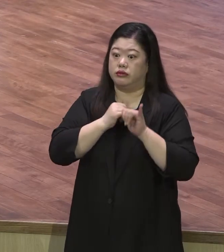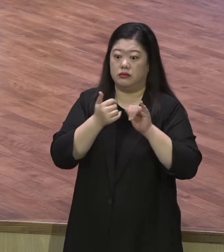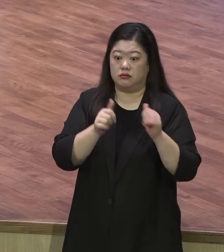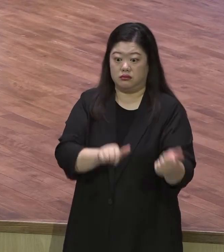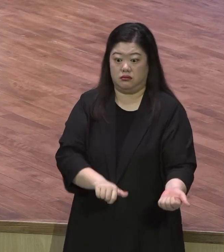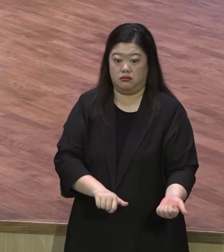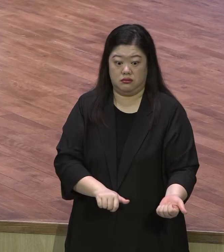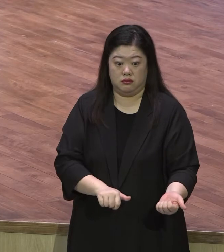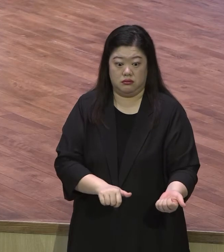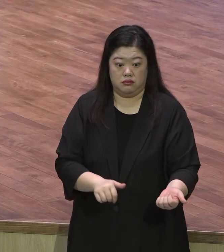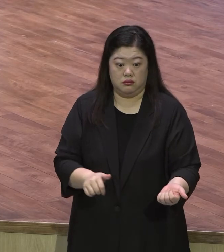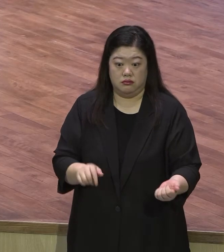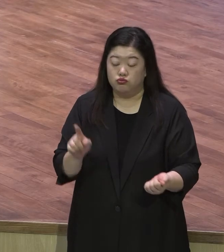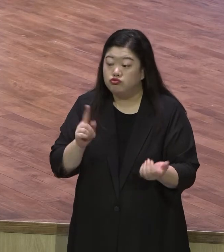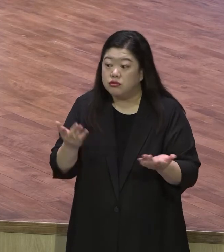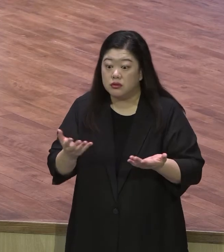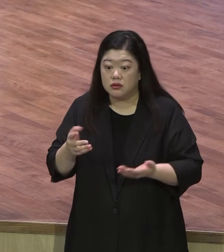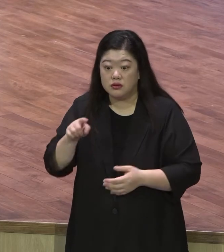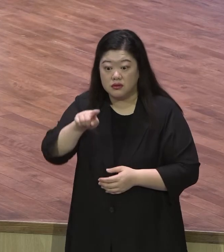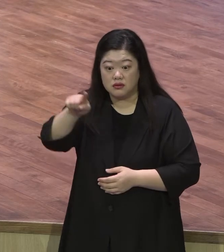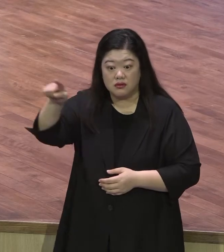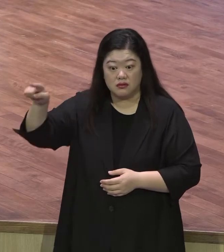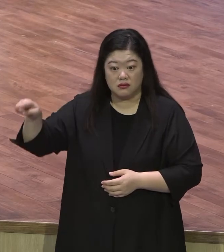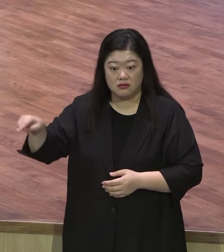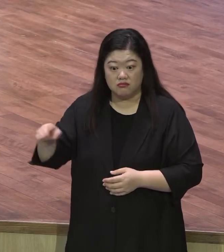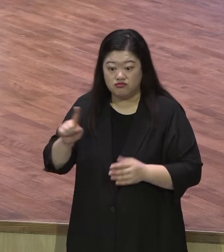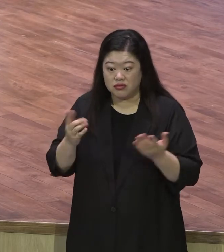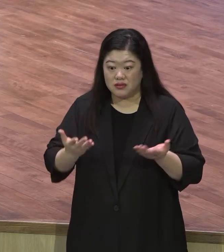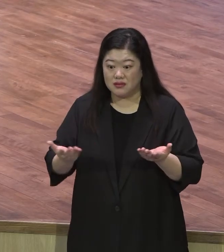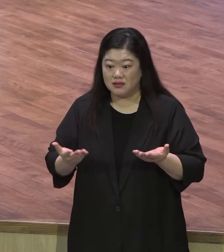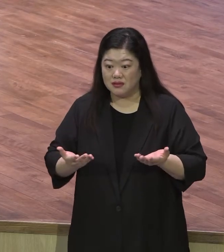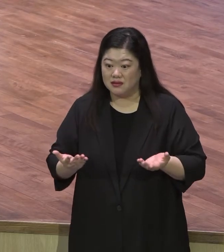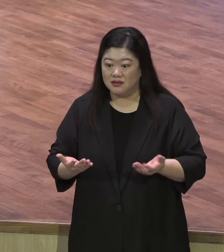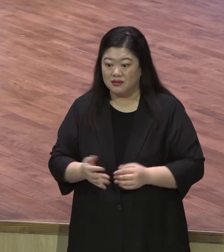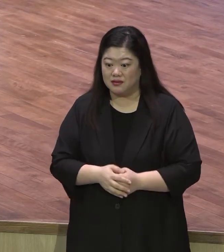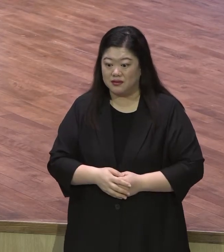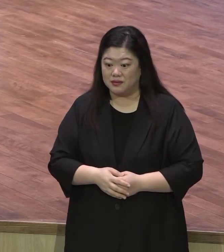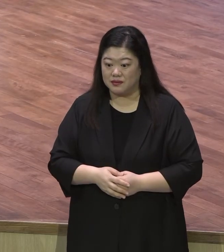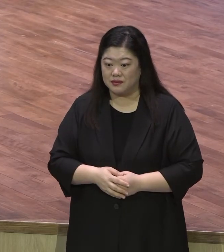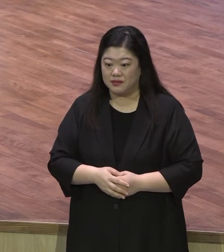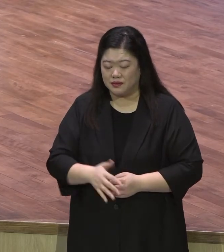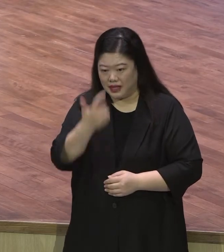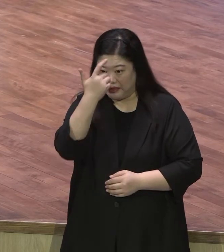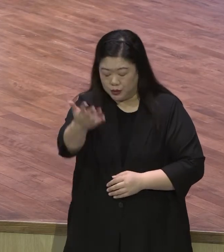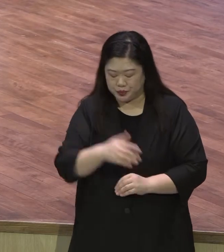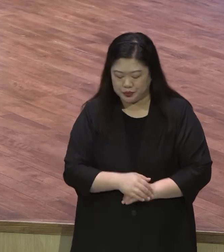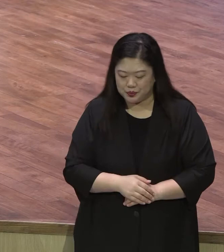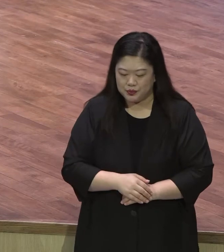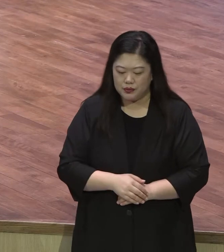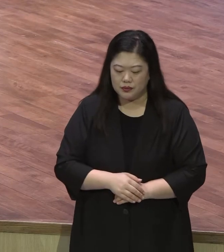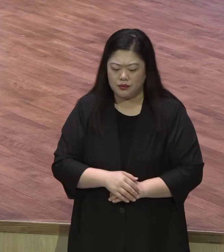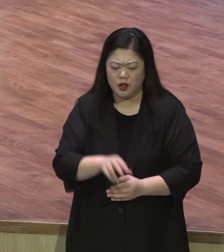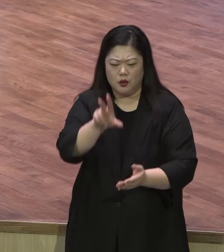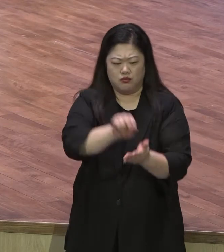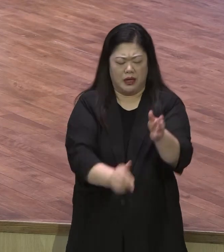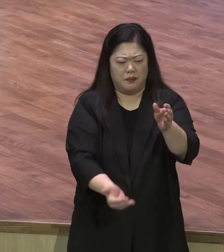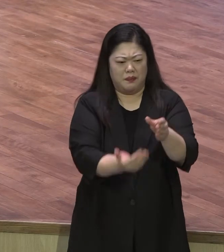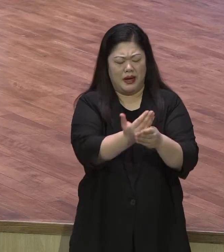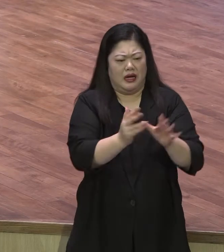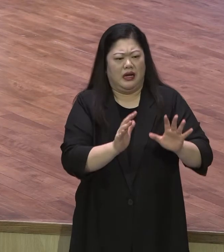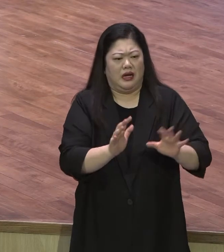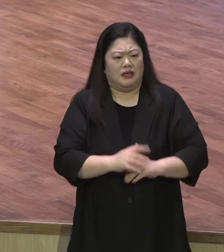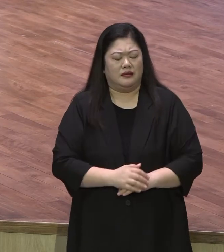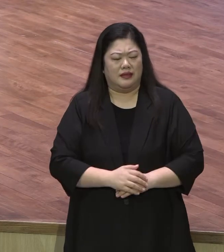충격을 주었죠. 자살하면 문제 해결되느냐 천만의 말씀